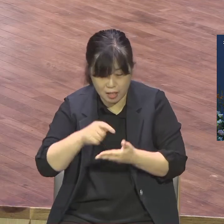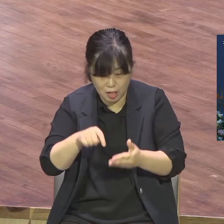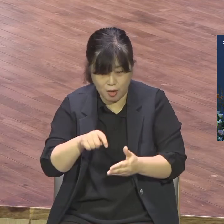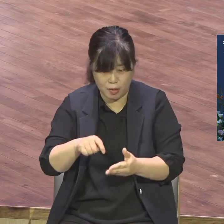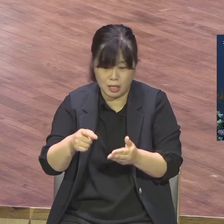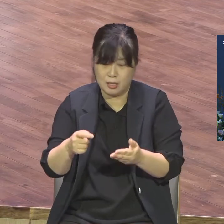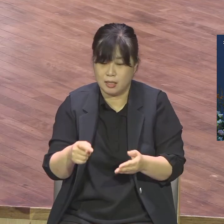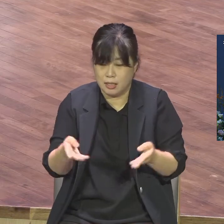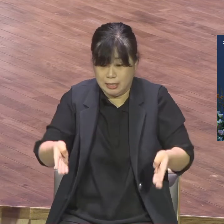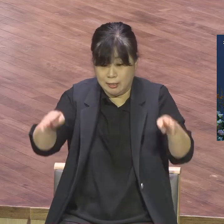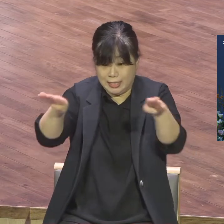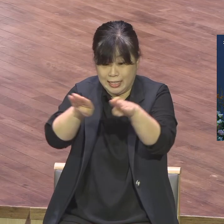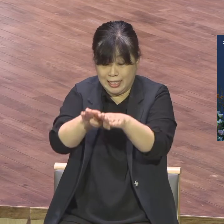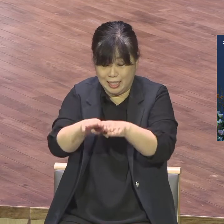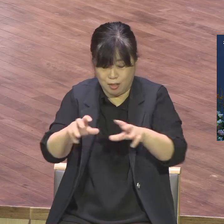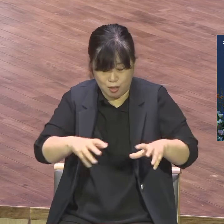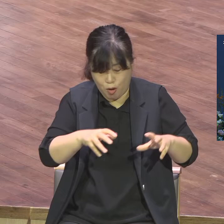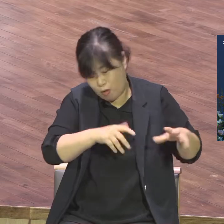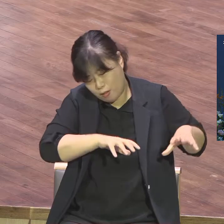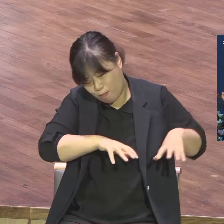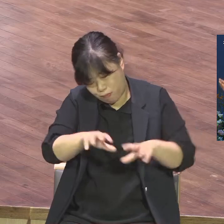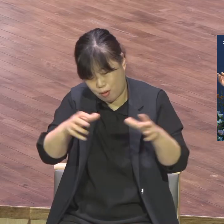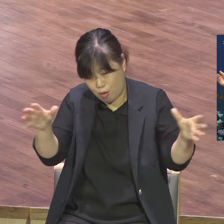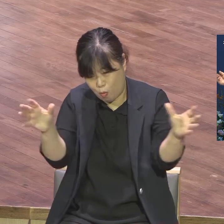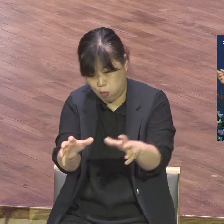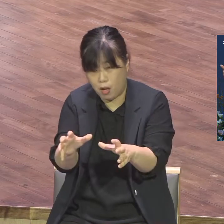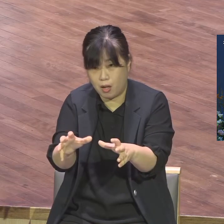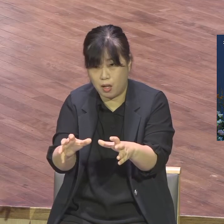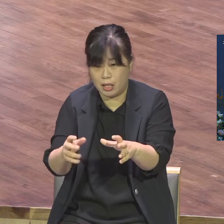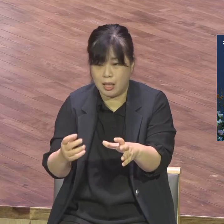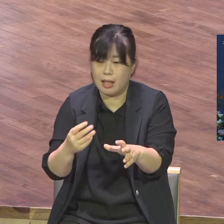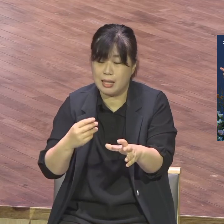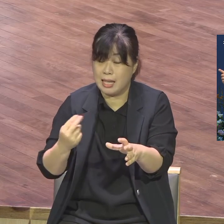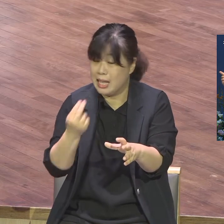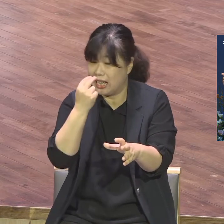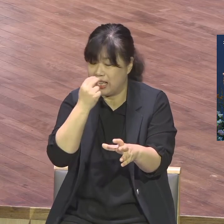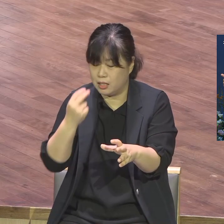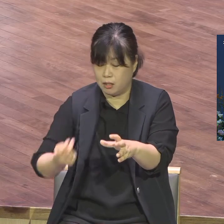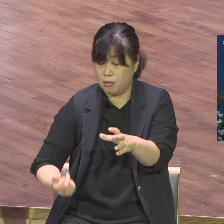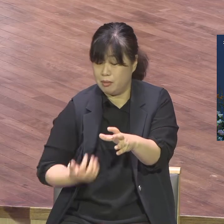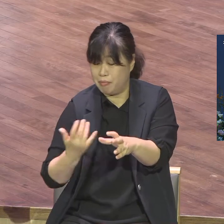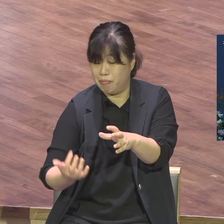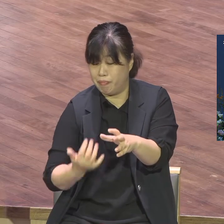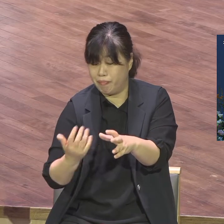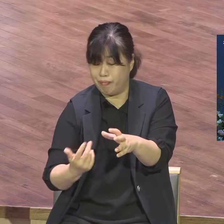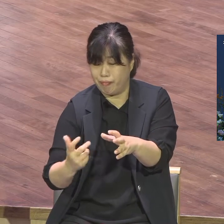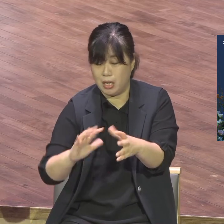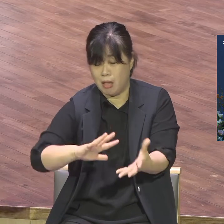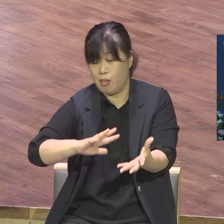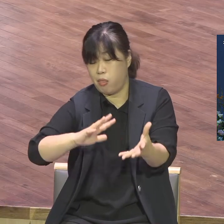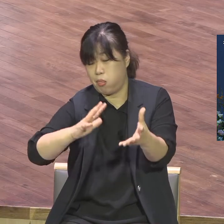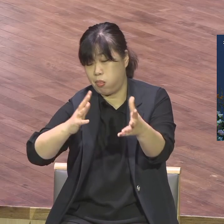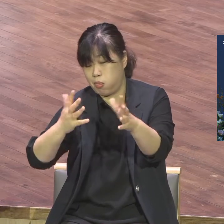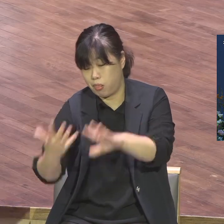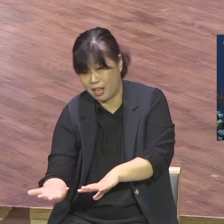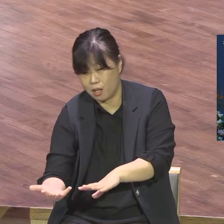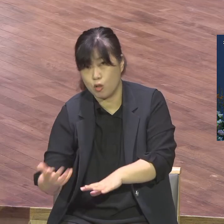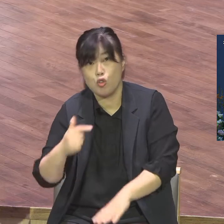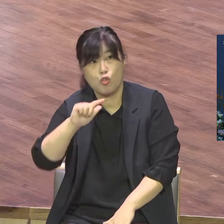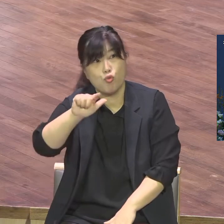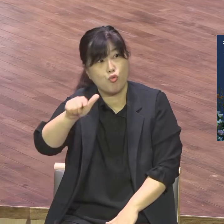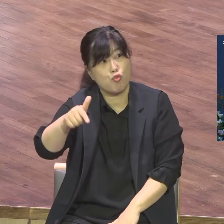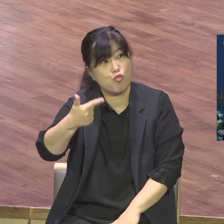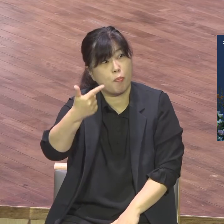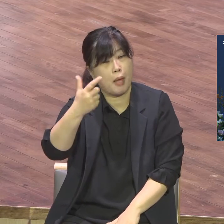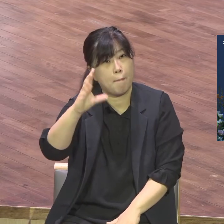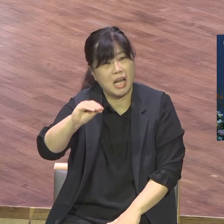그걸 기념하라. 그 어쩌란 말이에요. 기념하라. 이스라엘 사람 지금도 못 깨달아. 2000년 지났는데 지금도 못 깨달아. 600만 명 깨서실